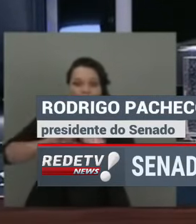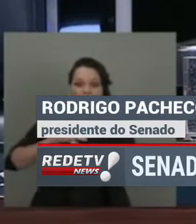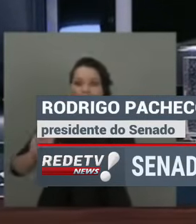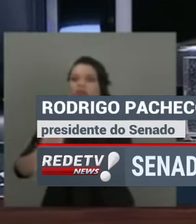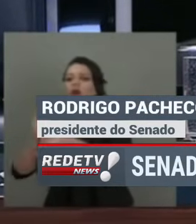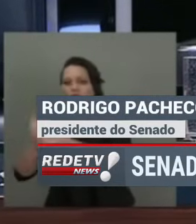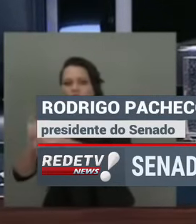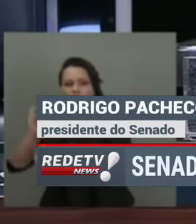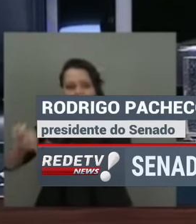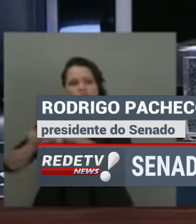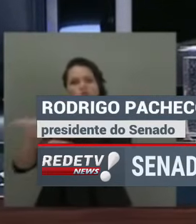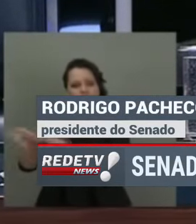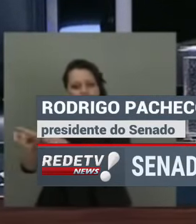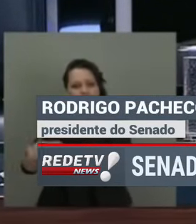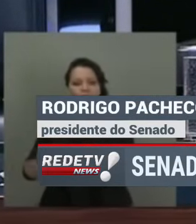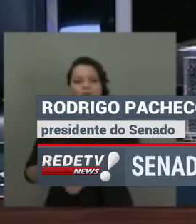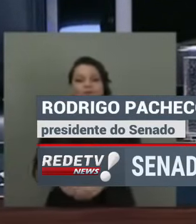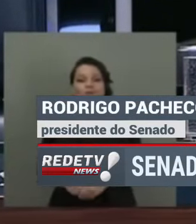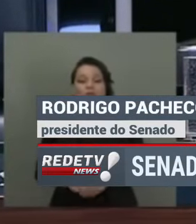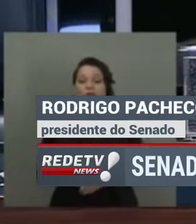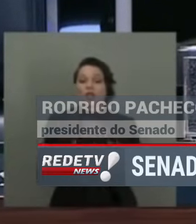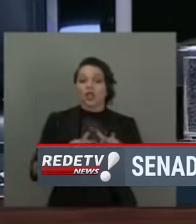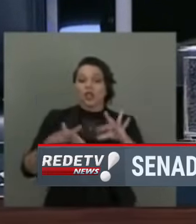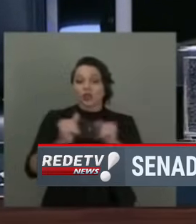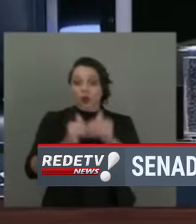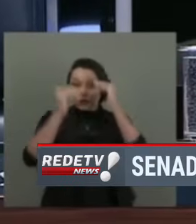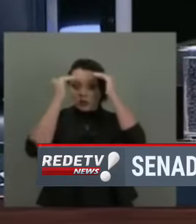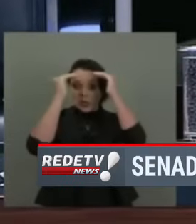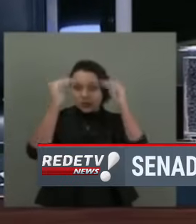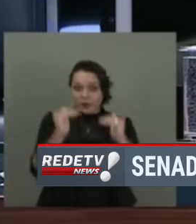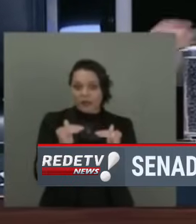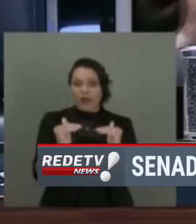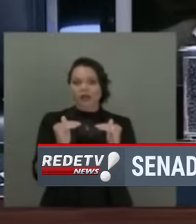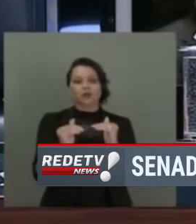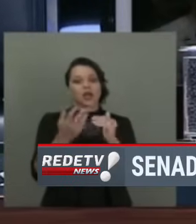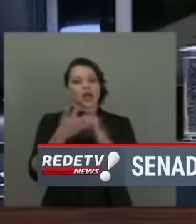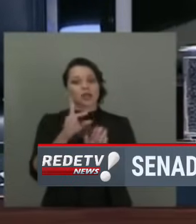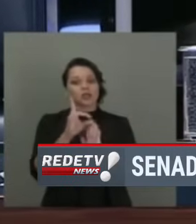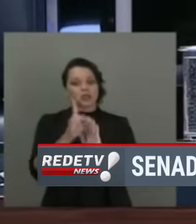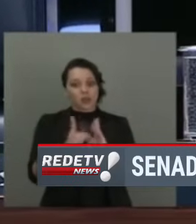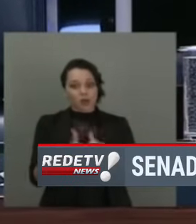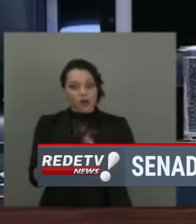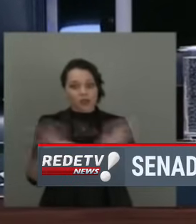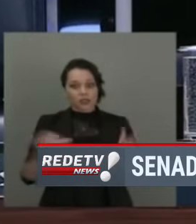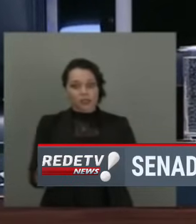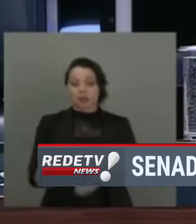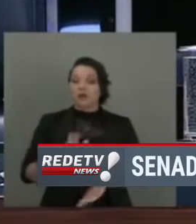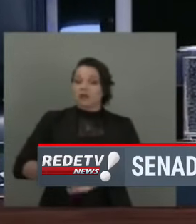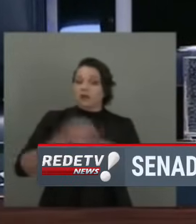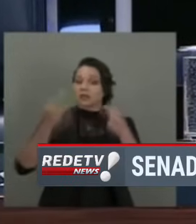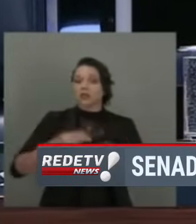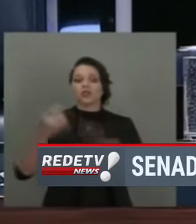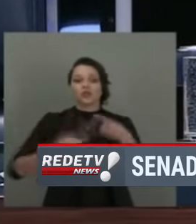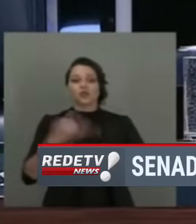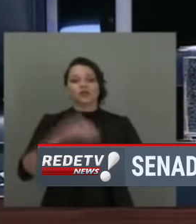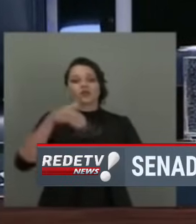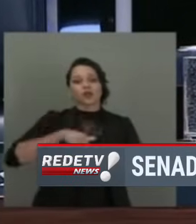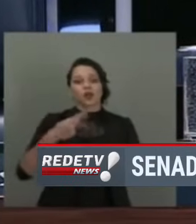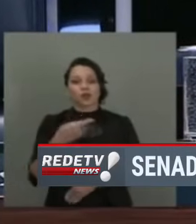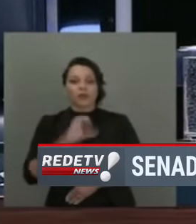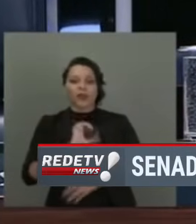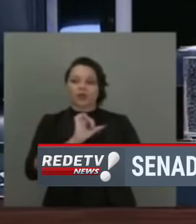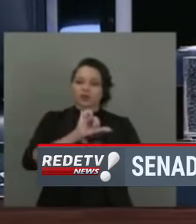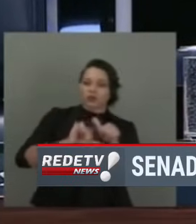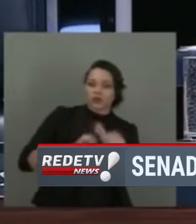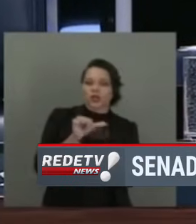Constituição muda. Respeitados todos os parâmetros objetivos da democracia, é mais que legítimo discutir e votar uma PEC que, alterar o